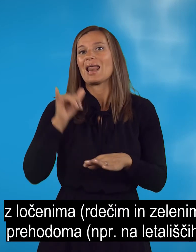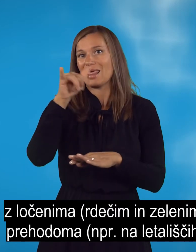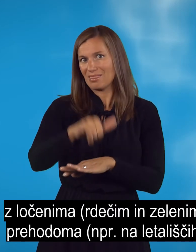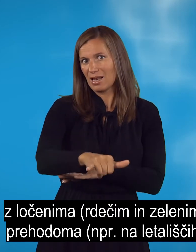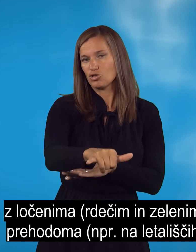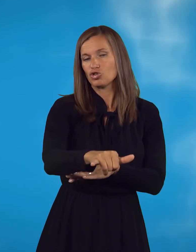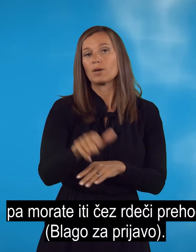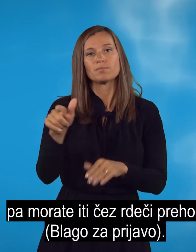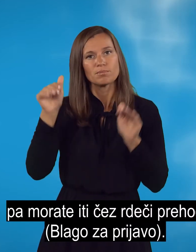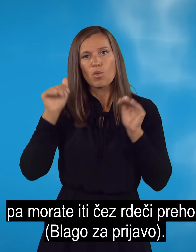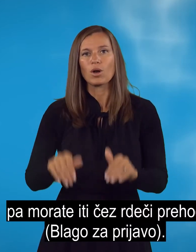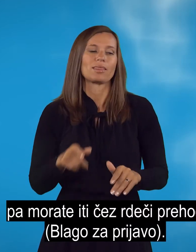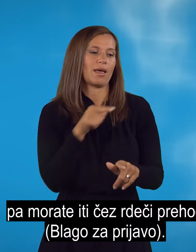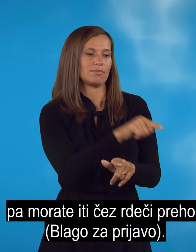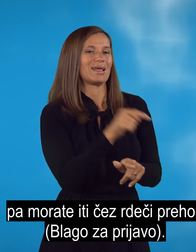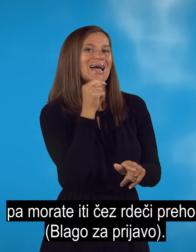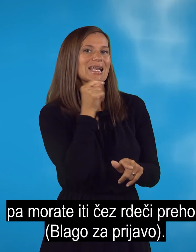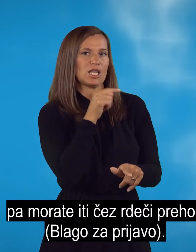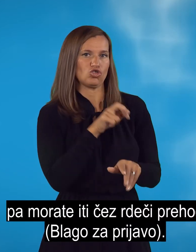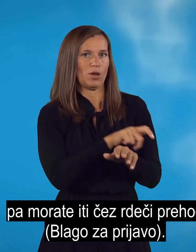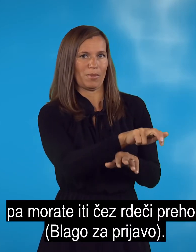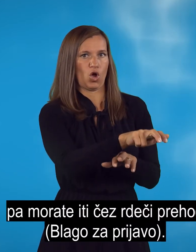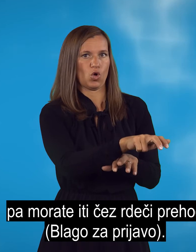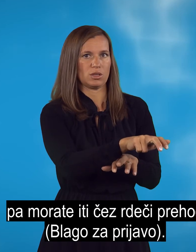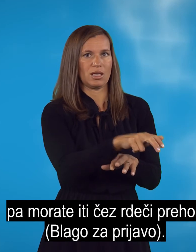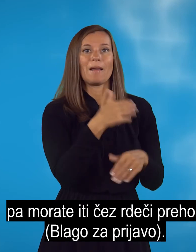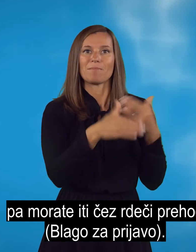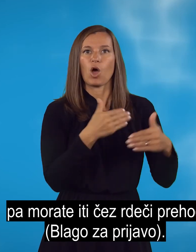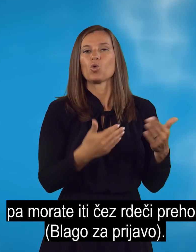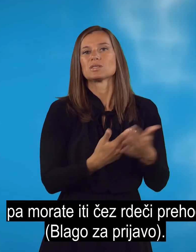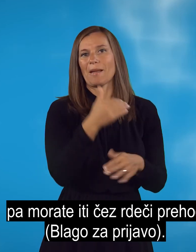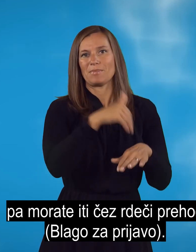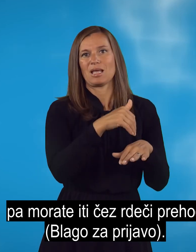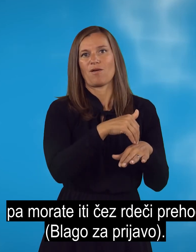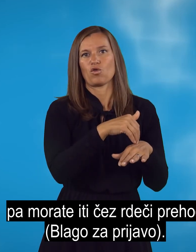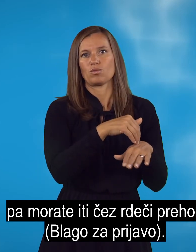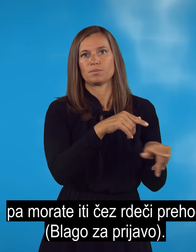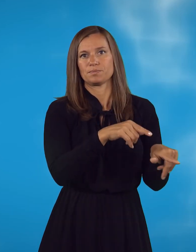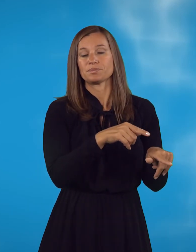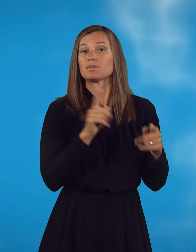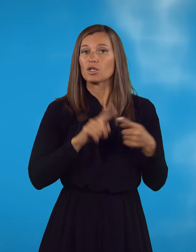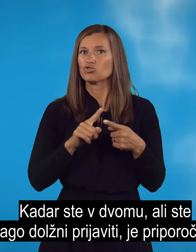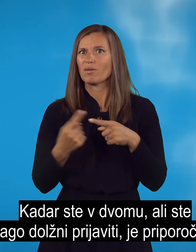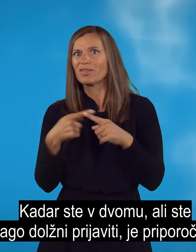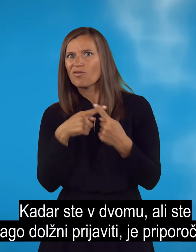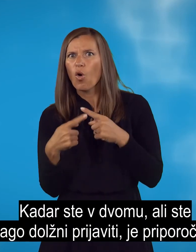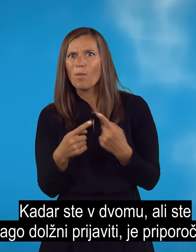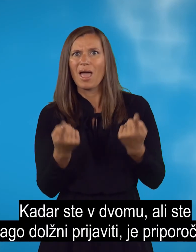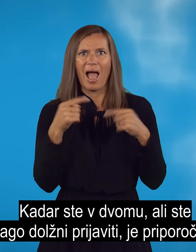letališčih, pa morate iti čez rdeči prehod. Blago za prijavo. Kadar ste v dvomu, ali ste